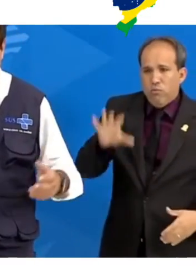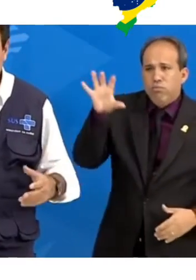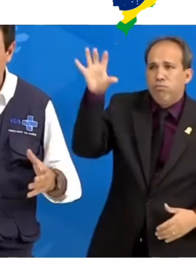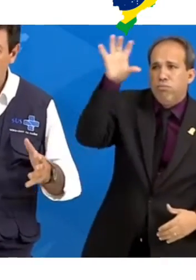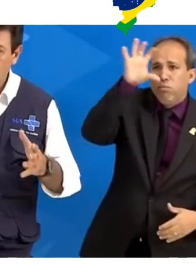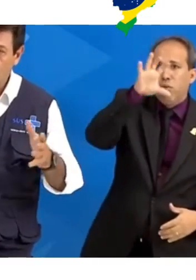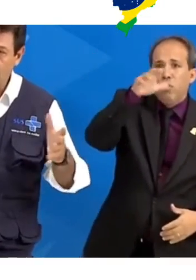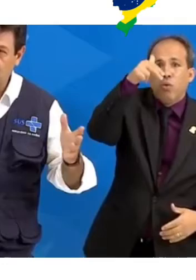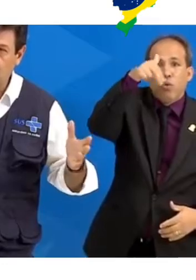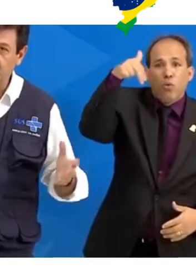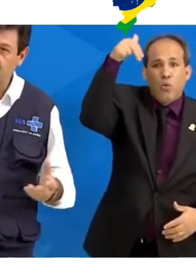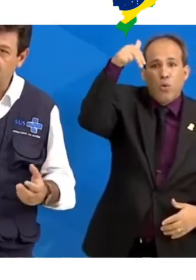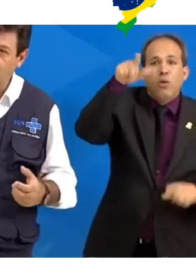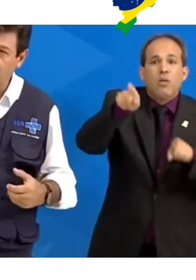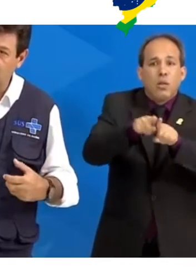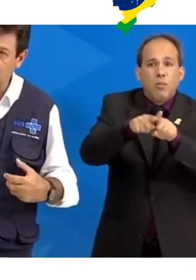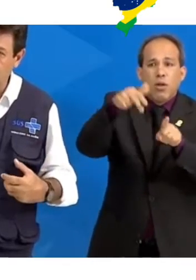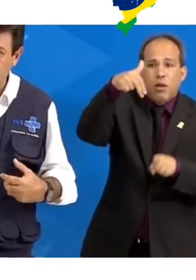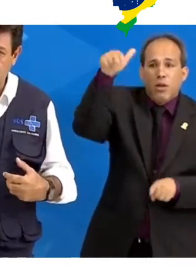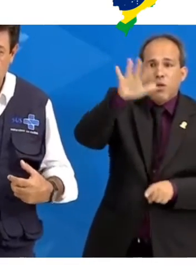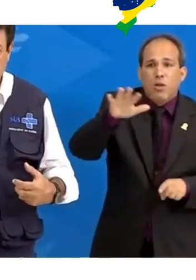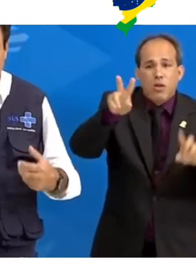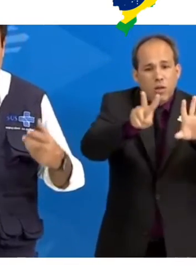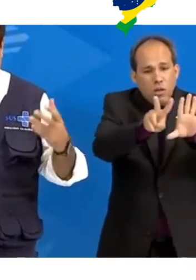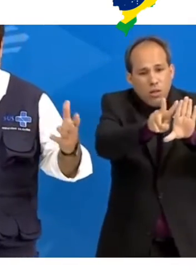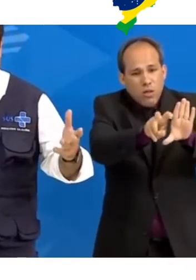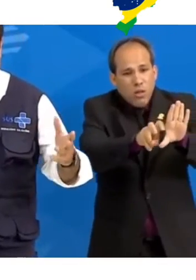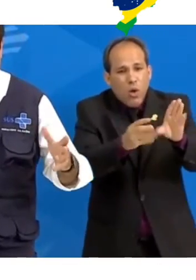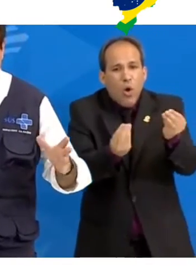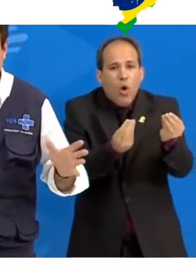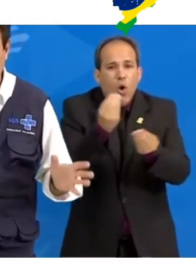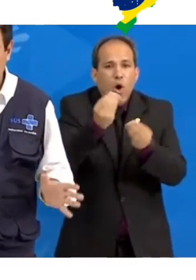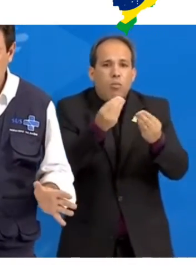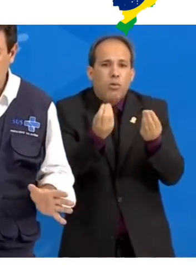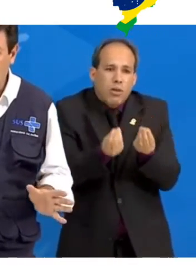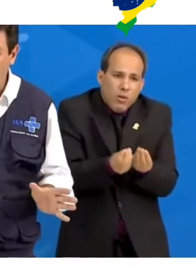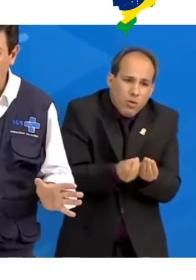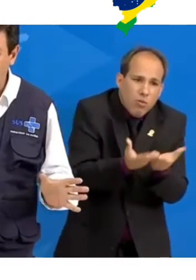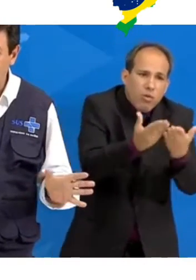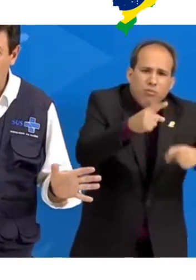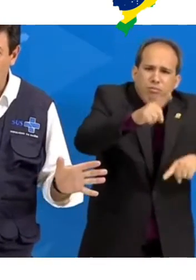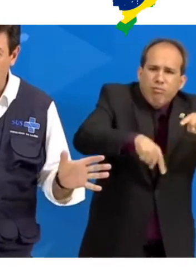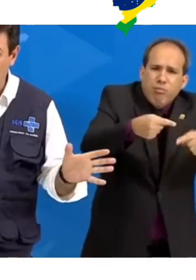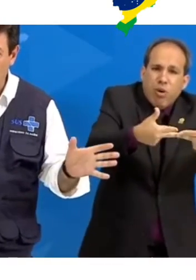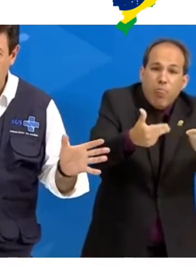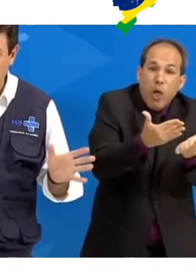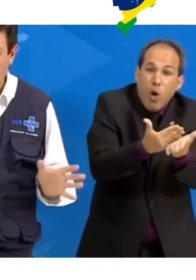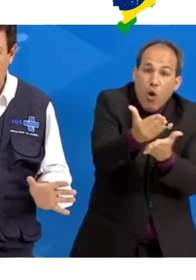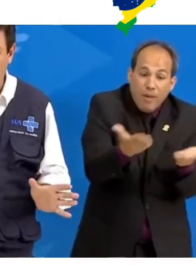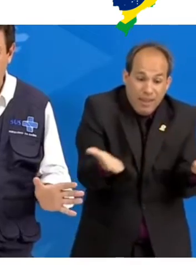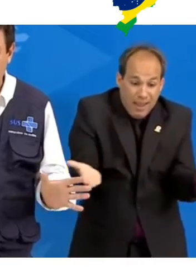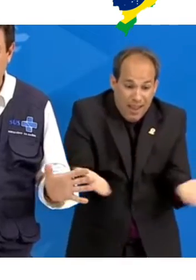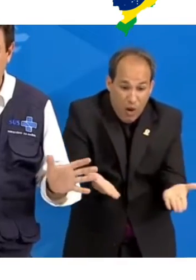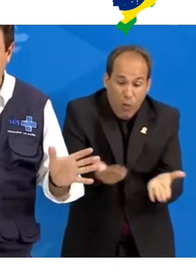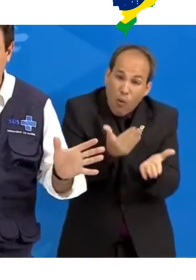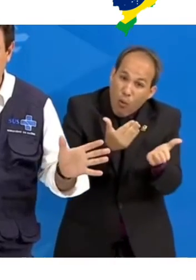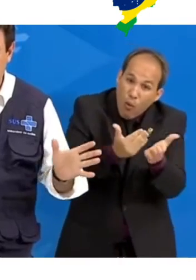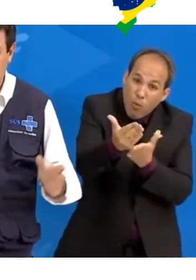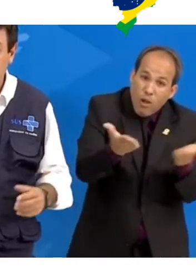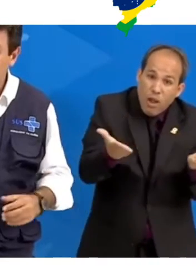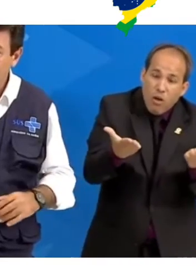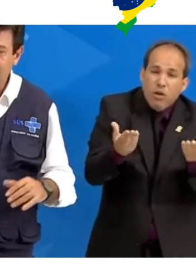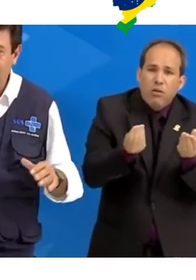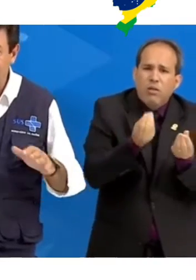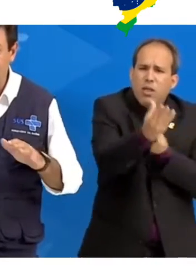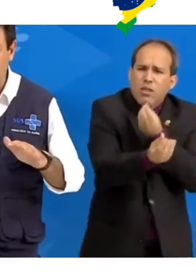região Norte, quase toda a pauta em cima de insumos, chegada de insumos, que começam agora, a gente começa a